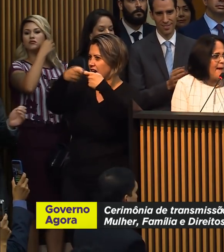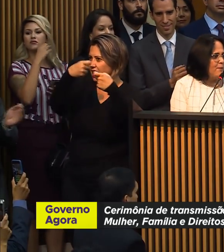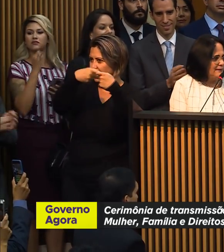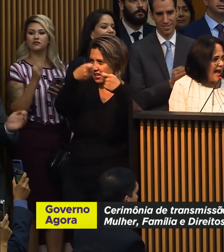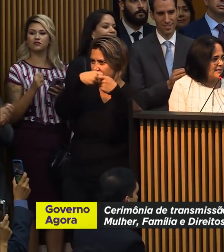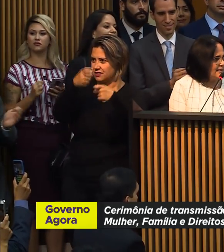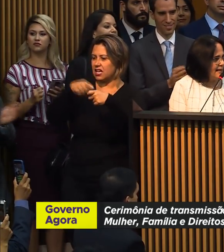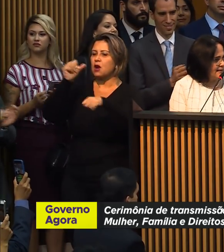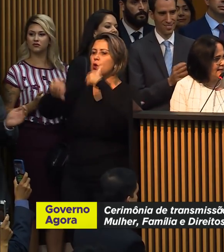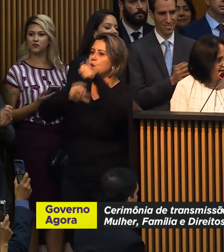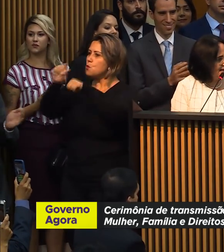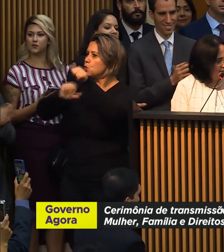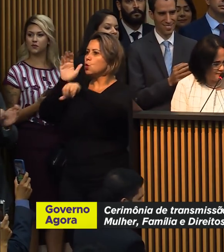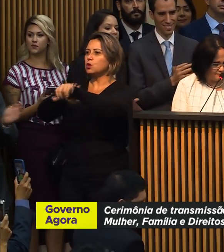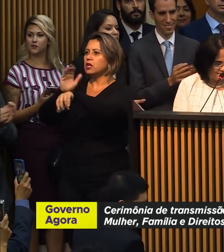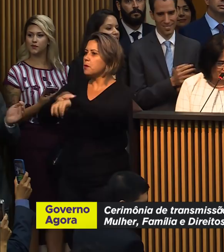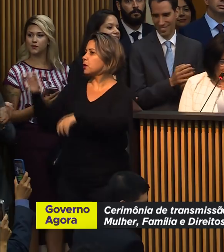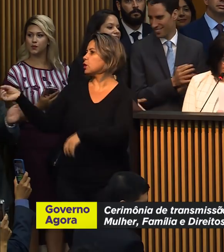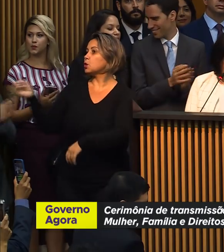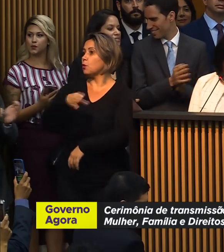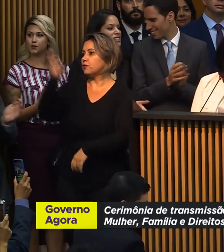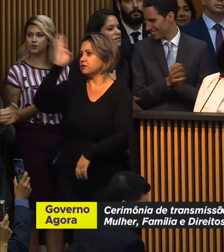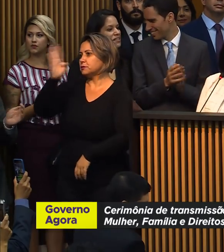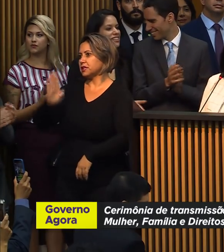novo tempo nasce nessa nação.